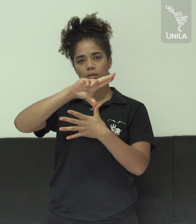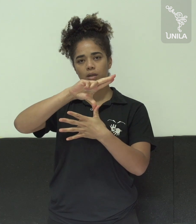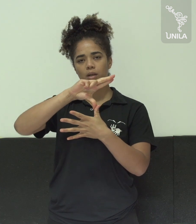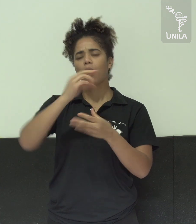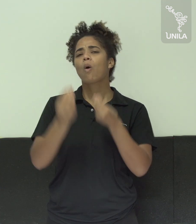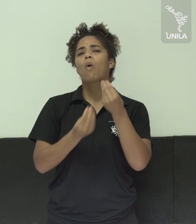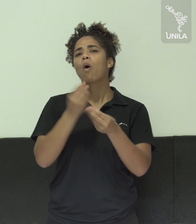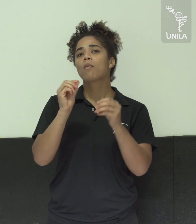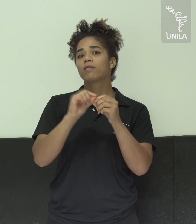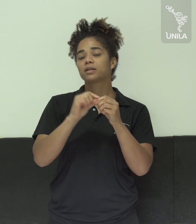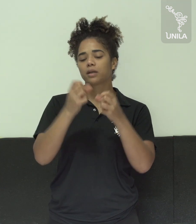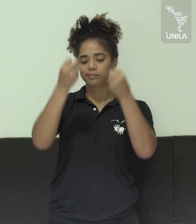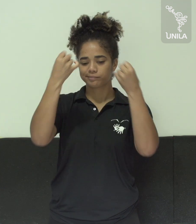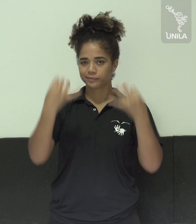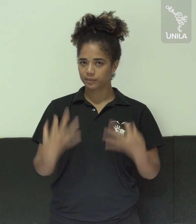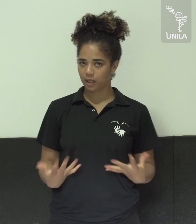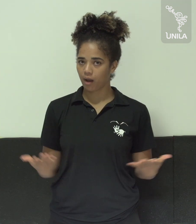a seguir.